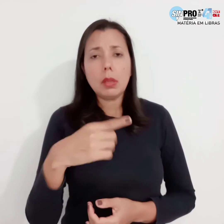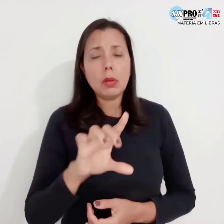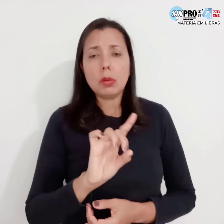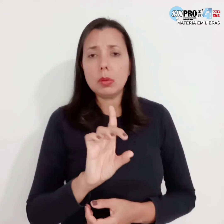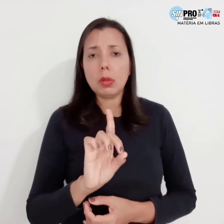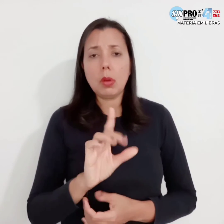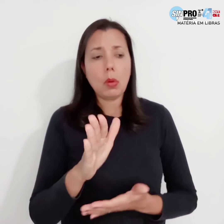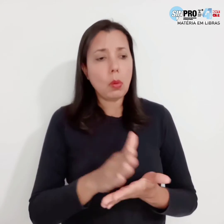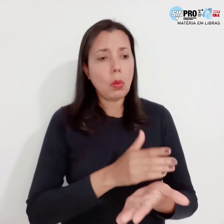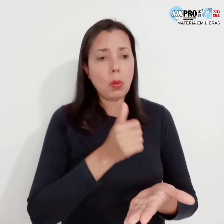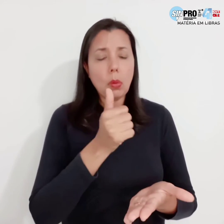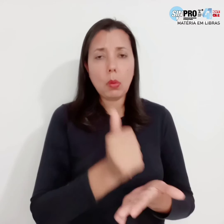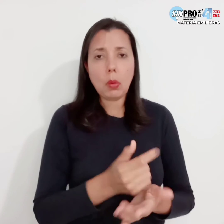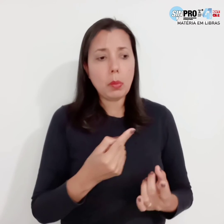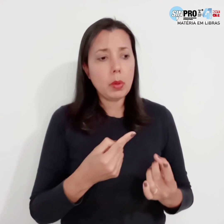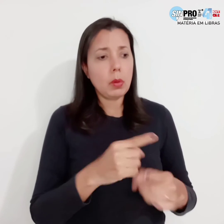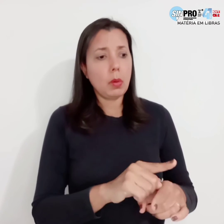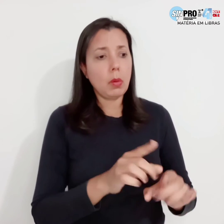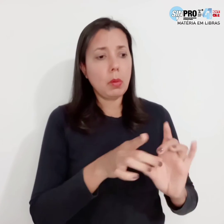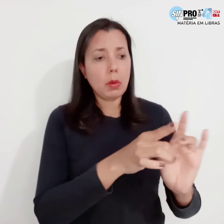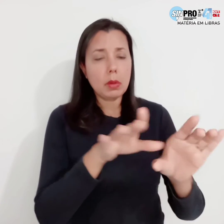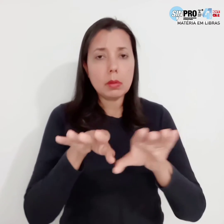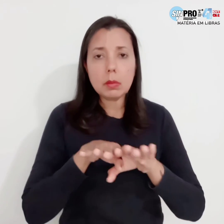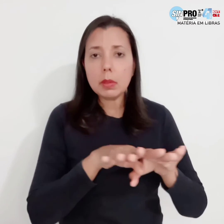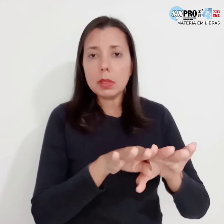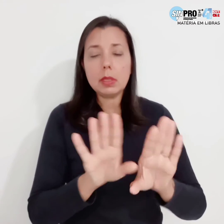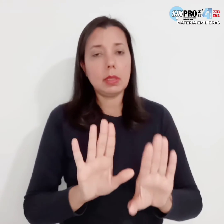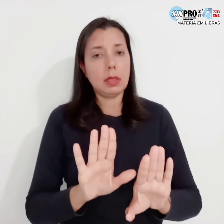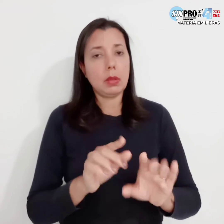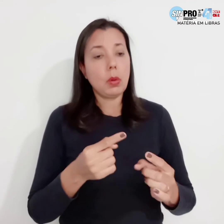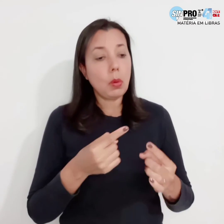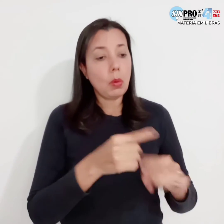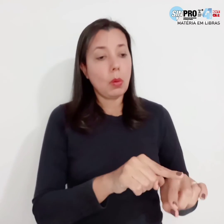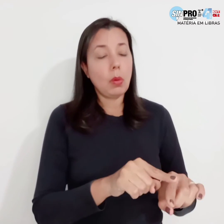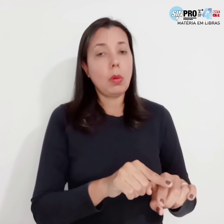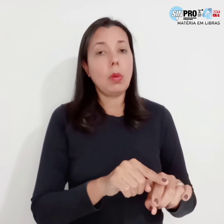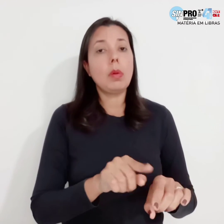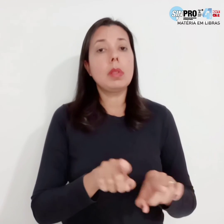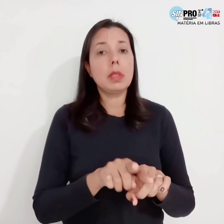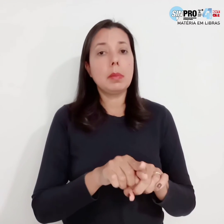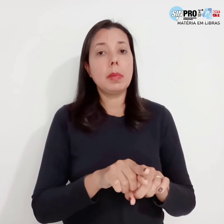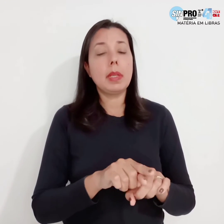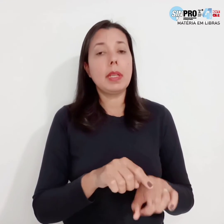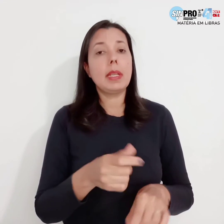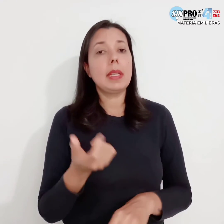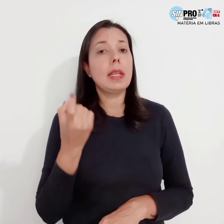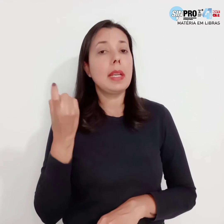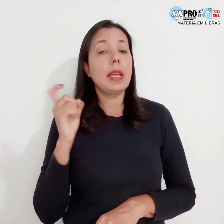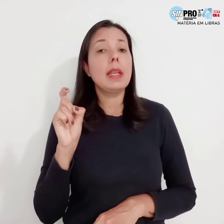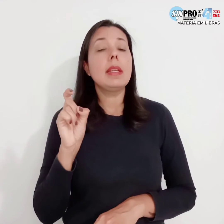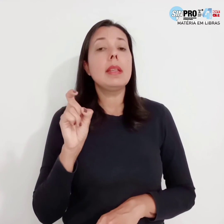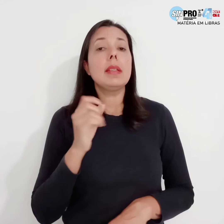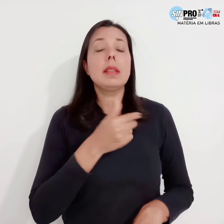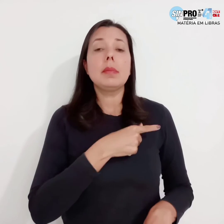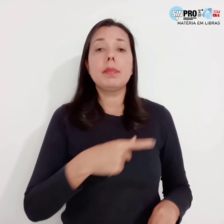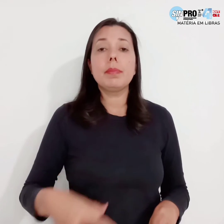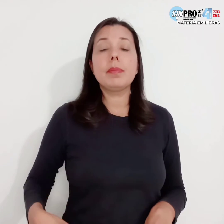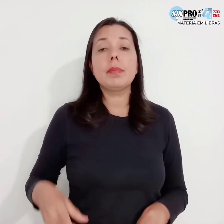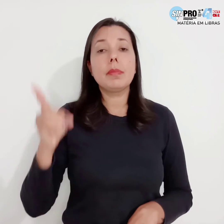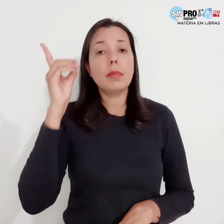um golpe contra a democracia, contra a ex-presidente Dilma, contra uma